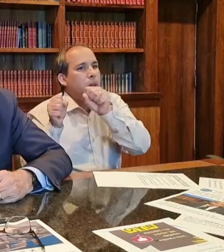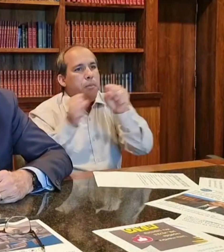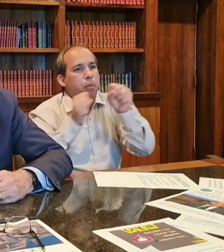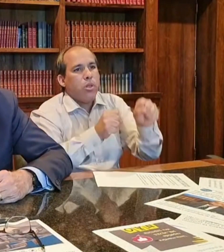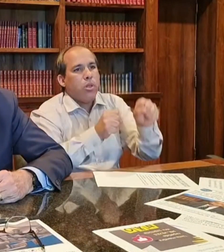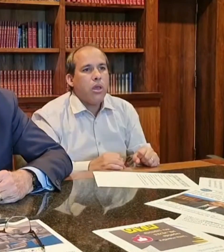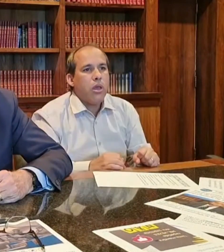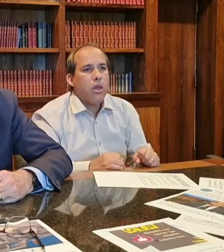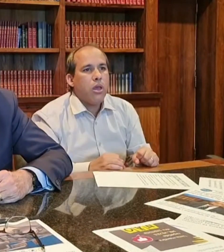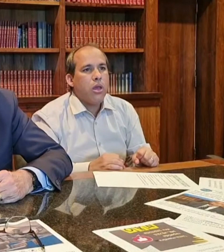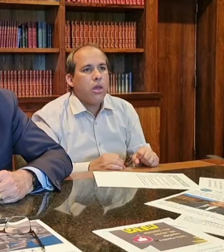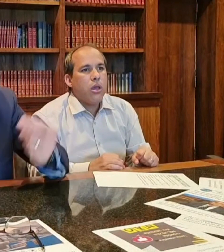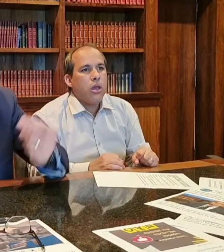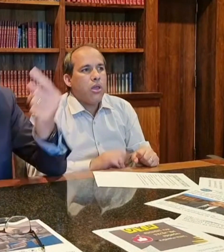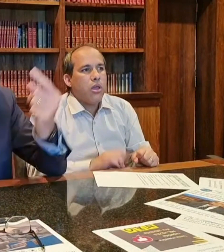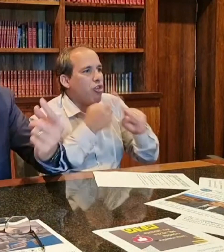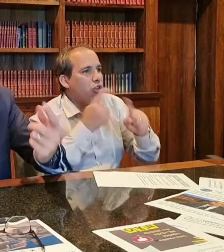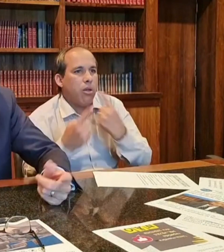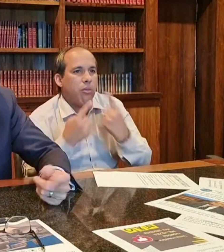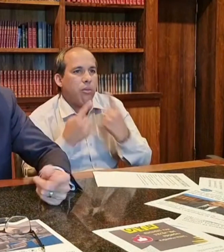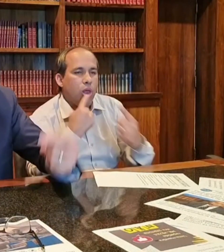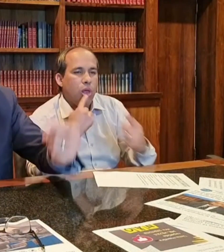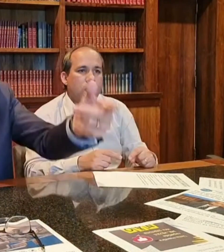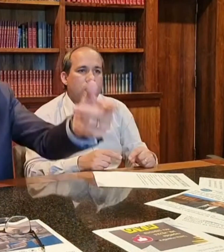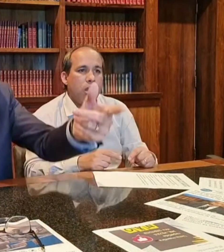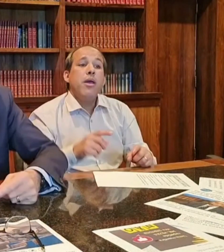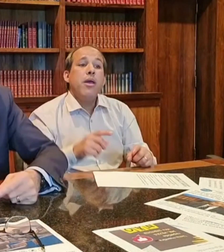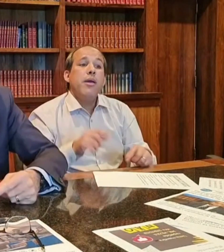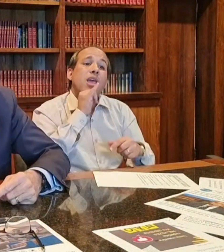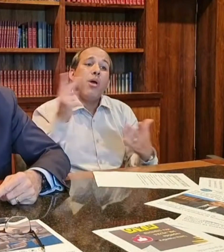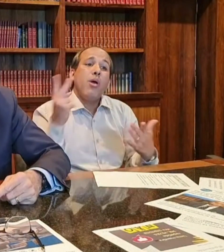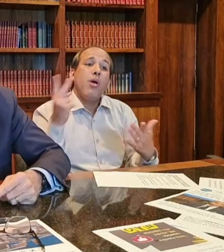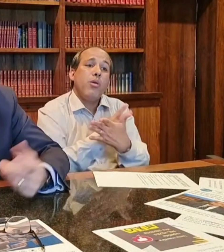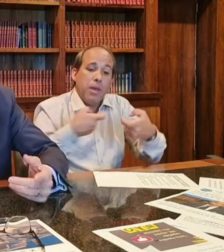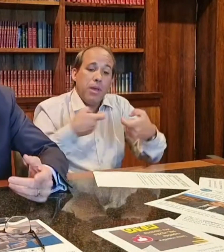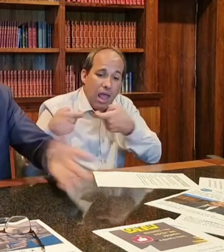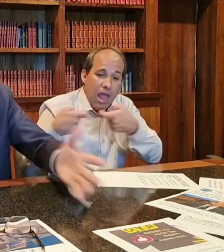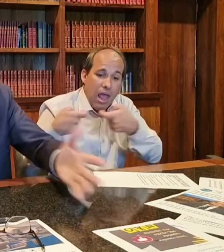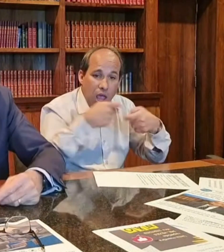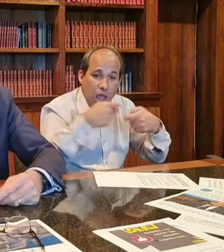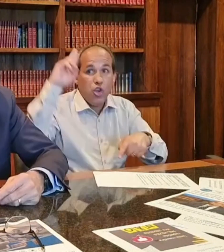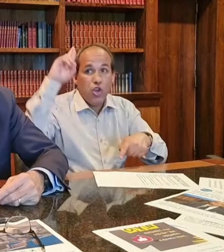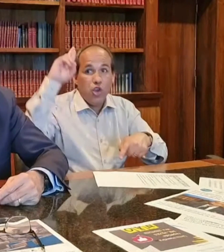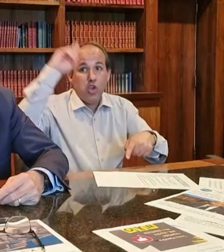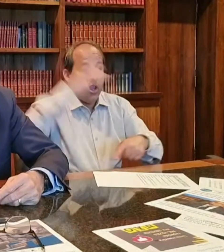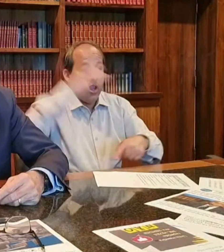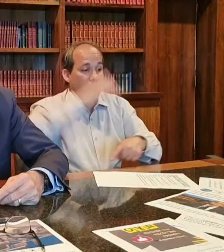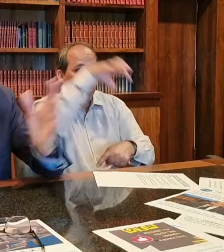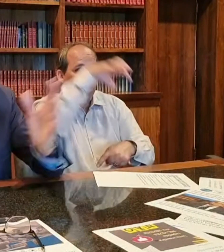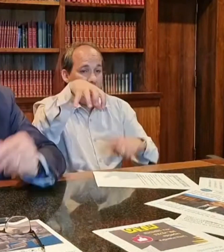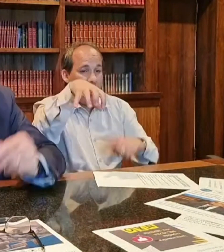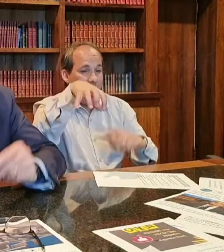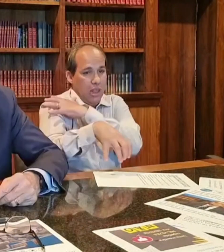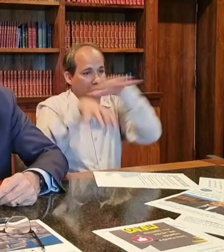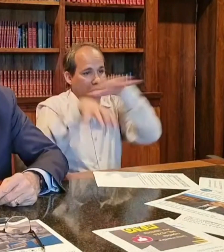AIDS. Embora o Facebook já tenha removido o conteúdo do presidente relacionado com a Covid, é a primeira vez que elimina sua conexão semanal na